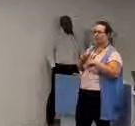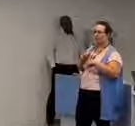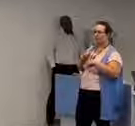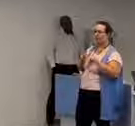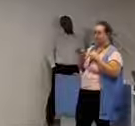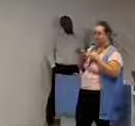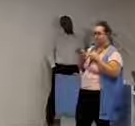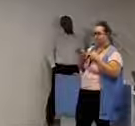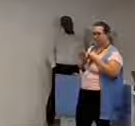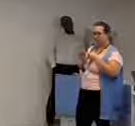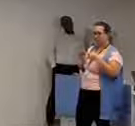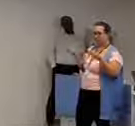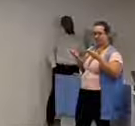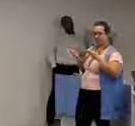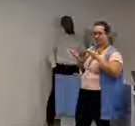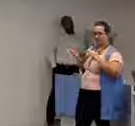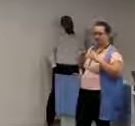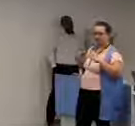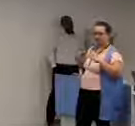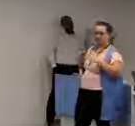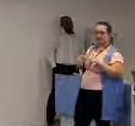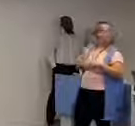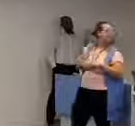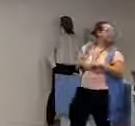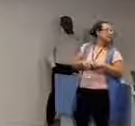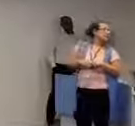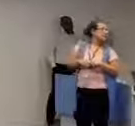CADs 3D verticalizados.